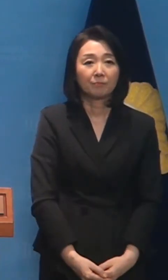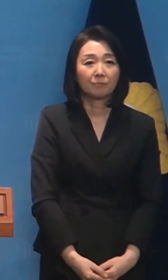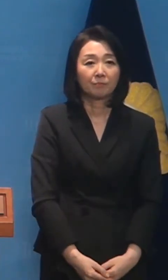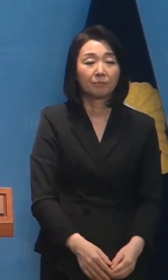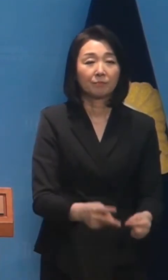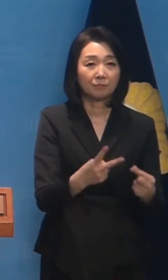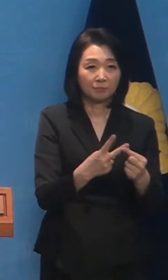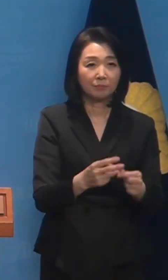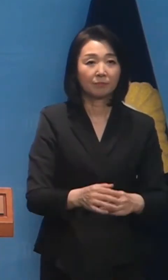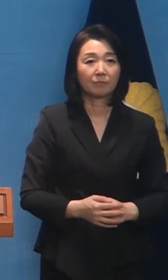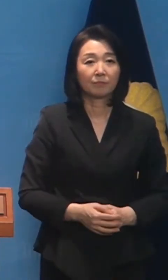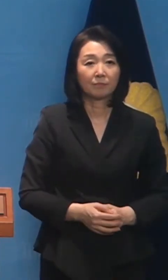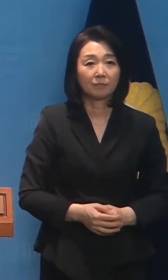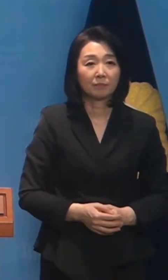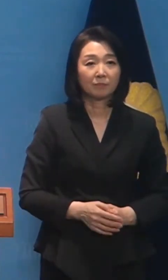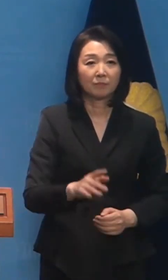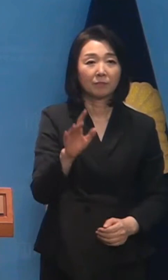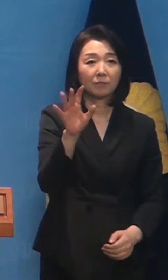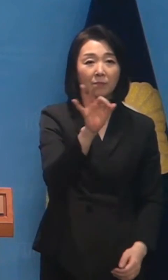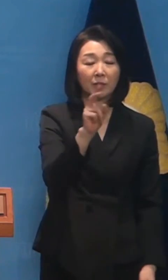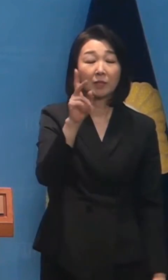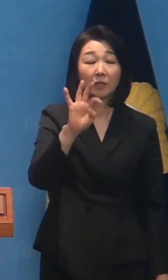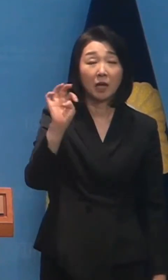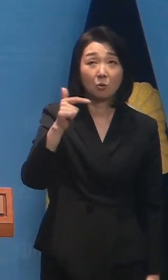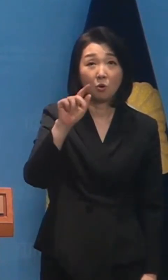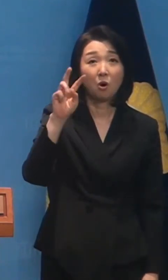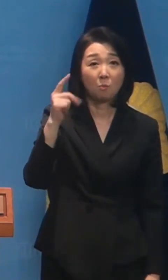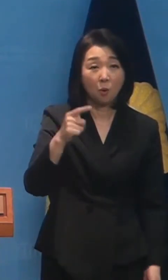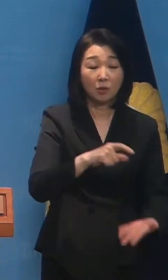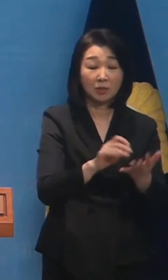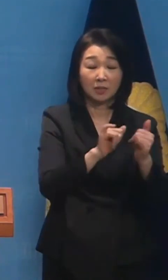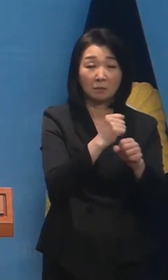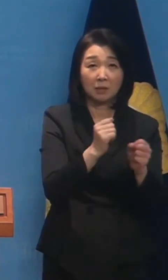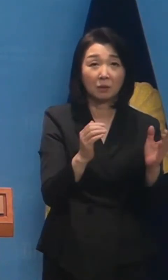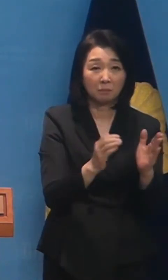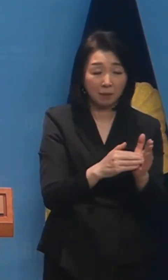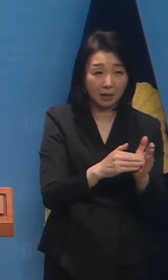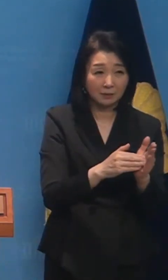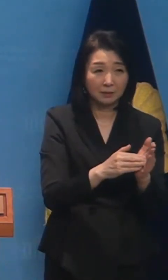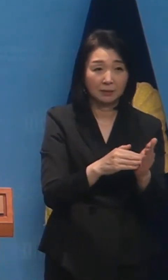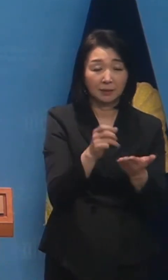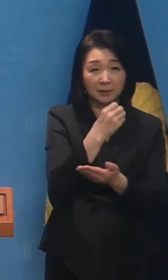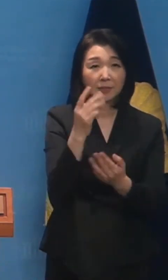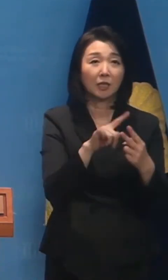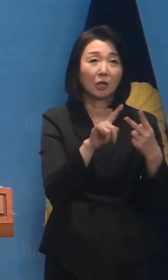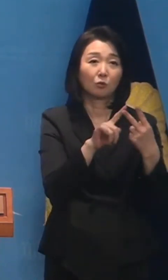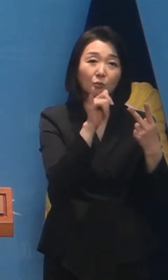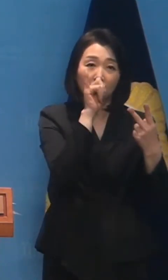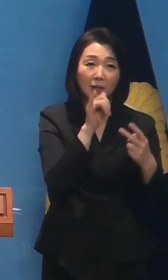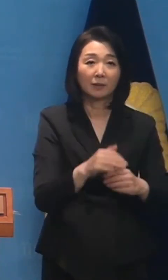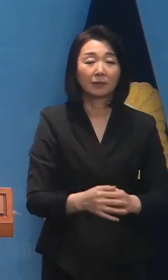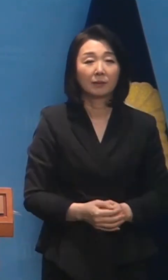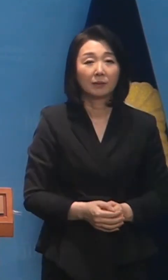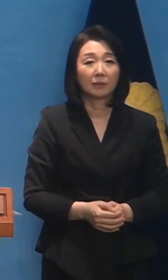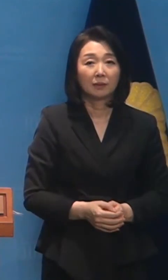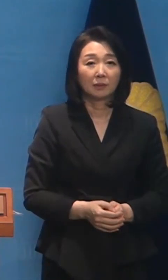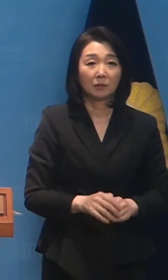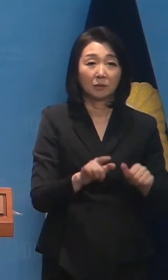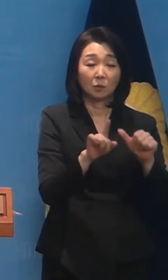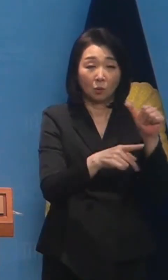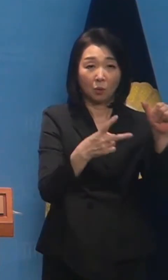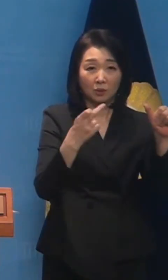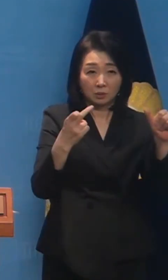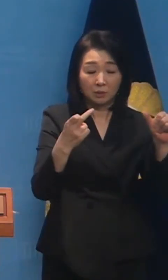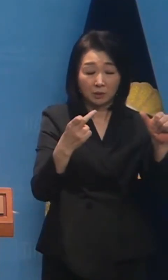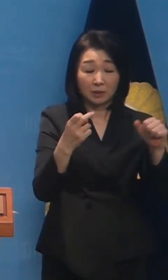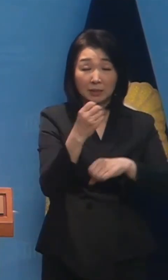두 번째입니다. 양홍문 기자가 작성한 두 가지 기사 내용입니다. 5월